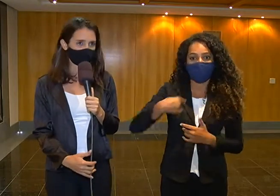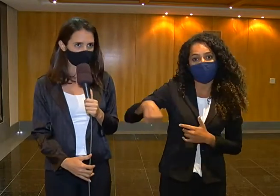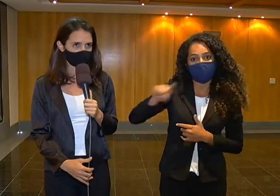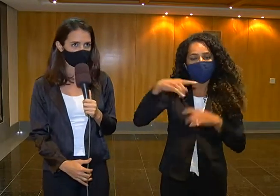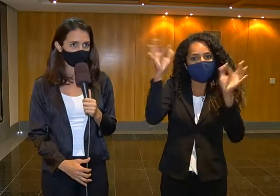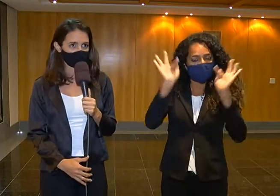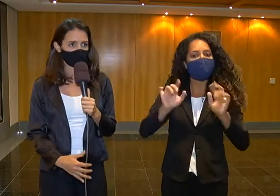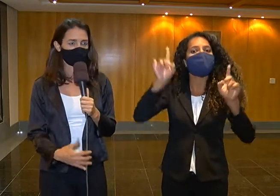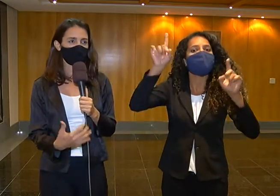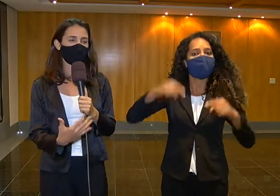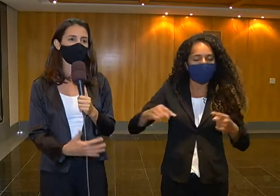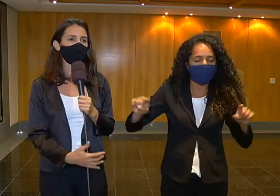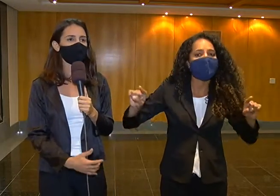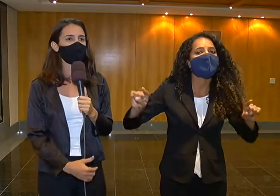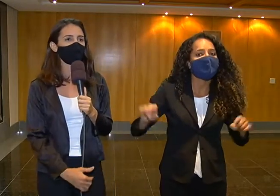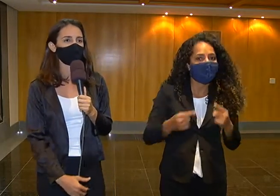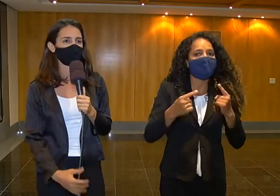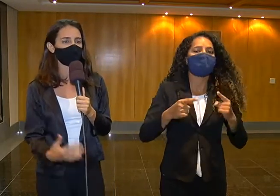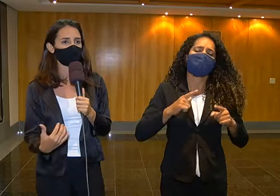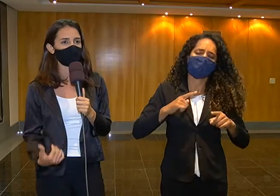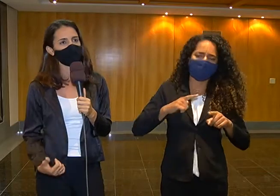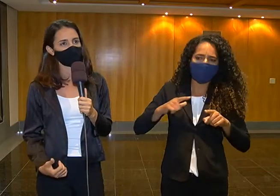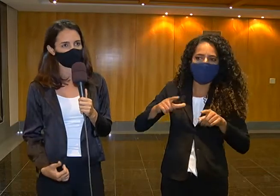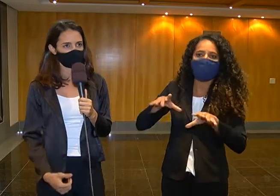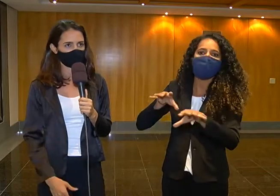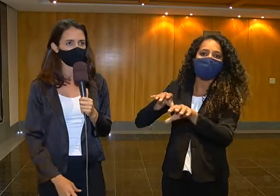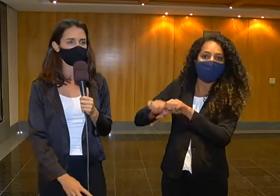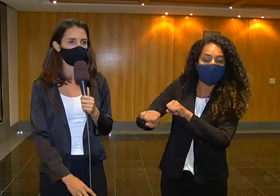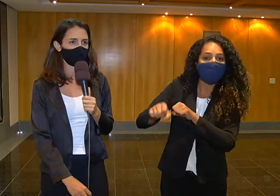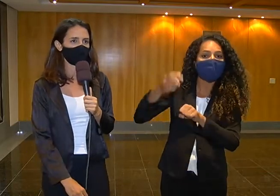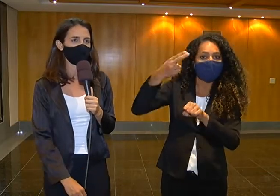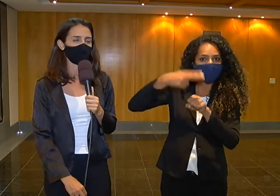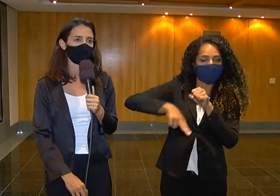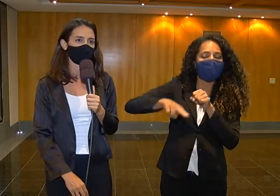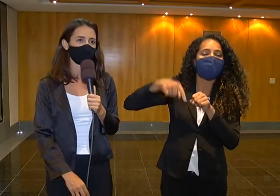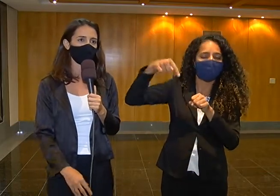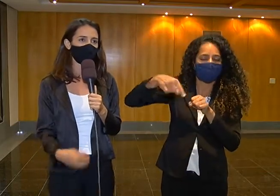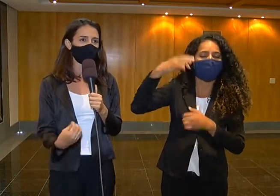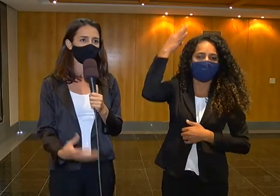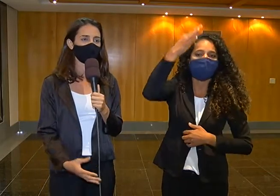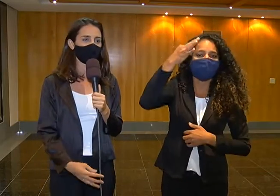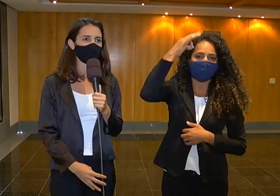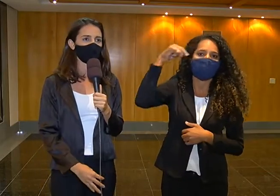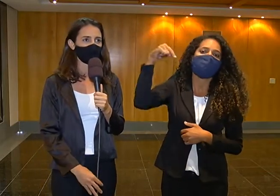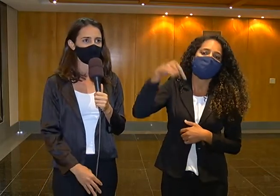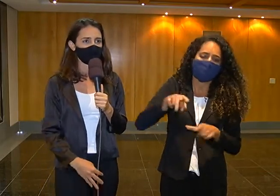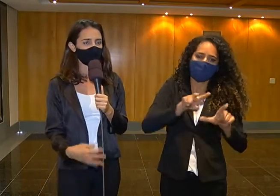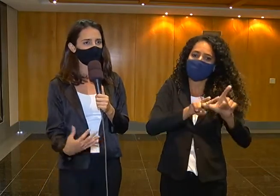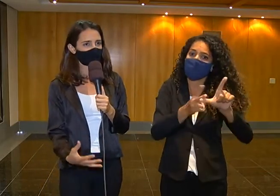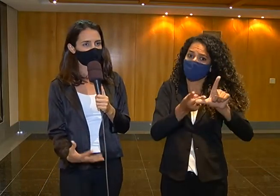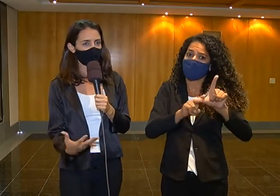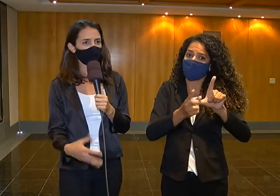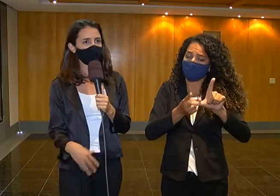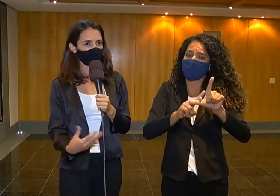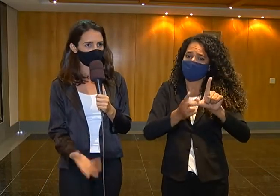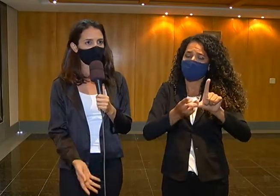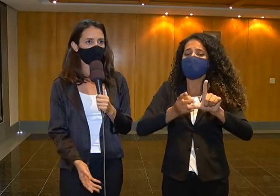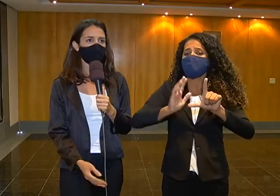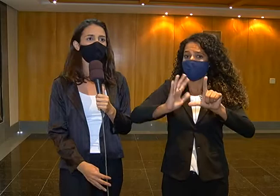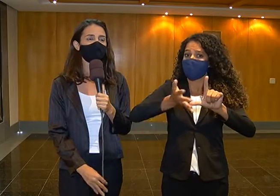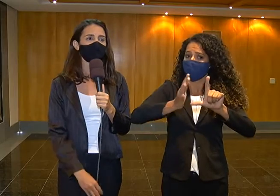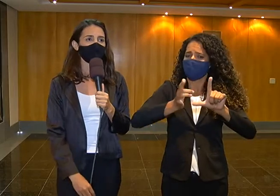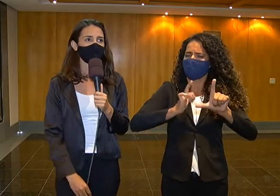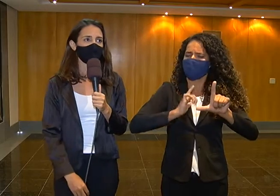é um desafio. Nós temos formação aqui pela nossa Universidade Federal do Espírito Santo, em bacharelado em